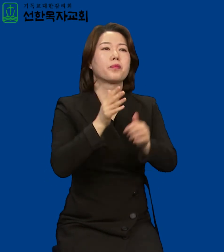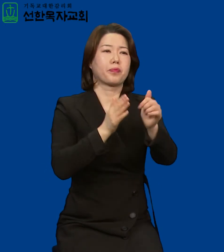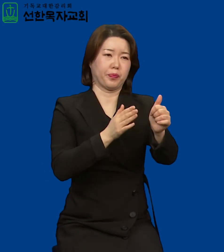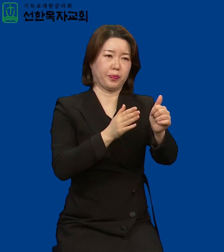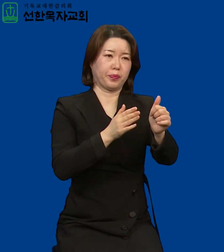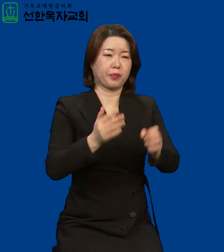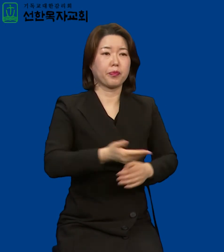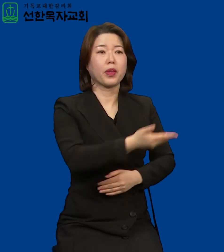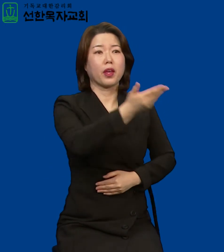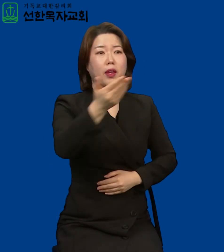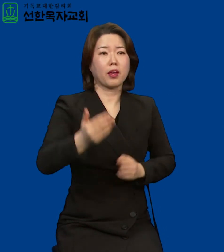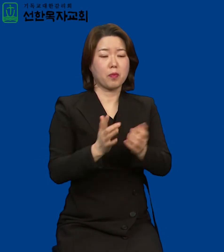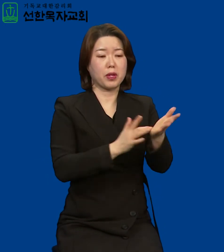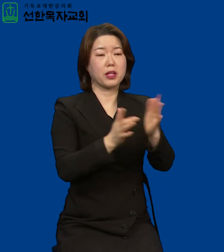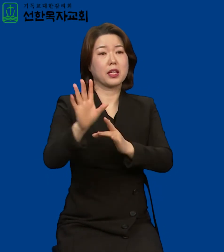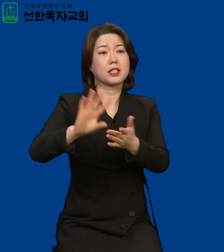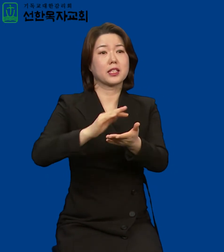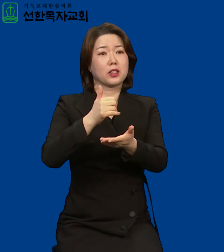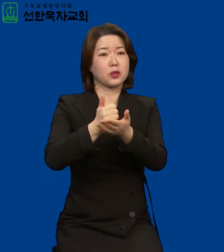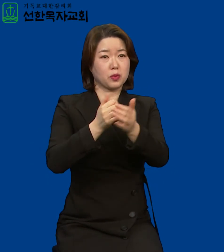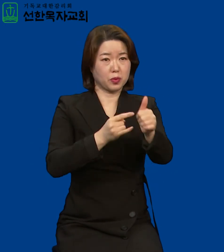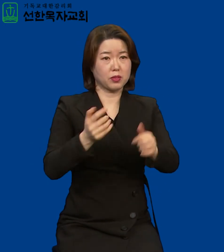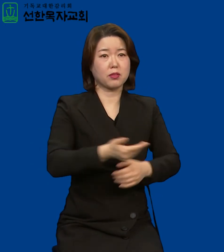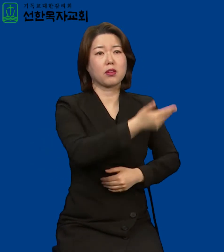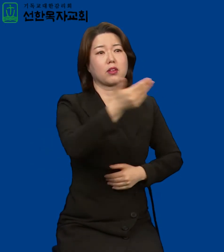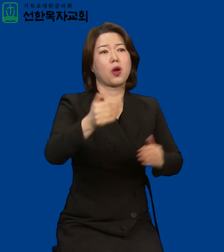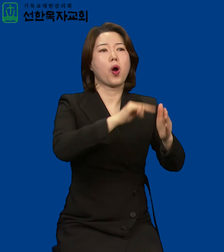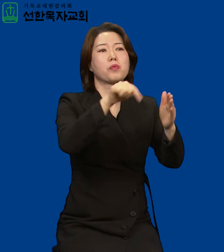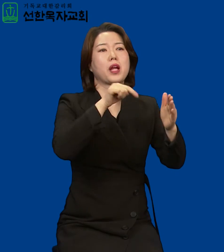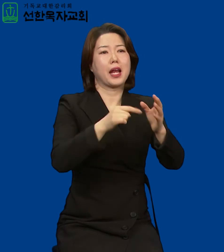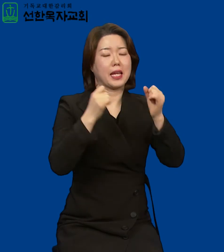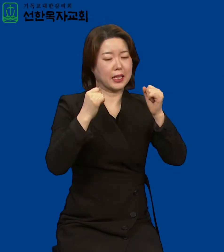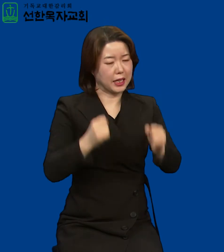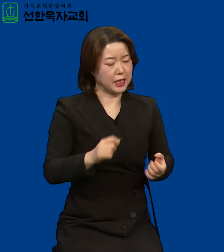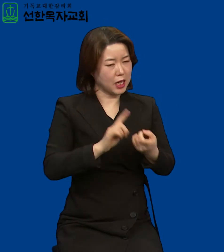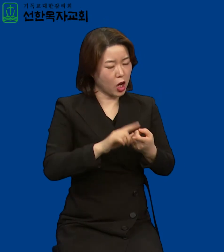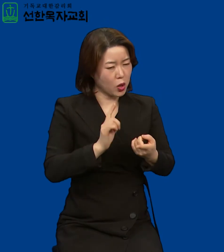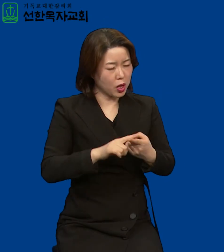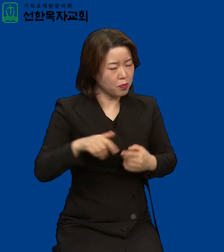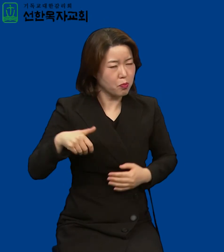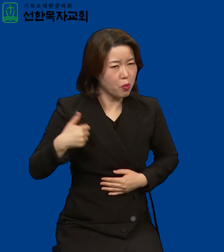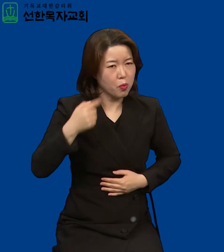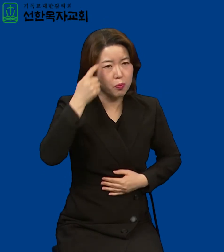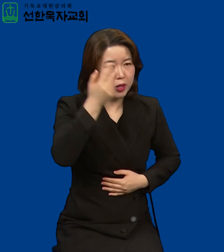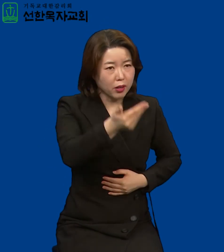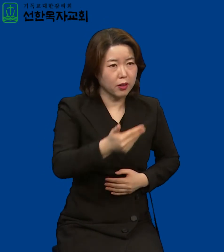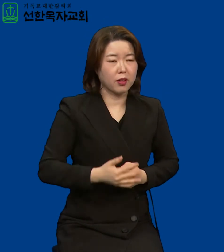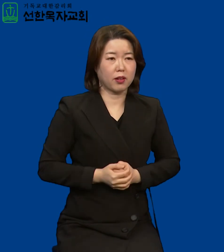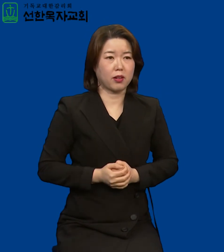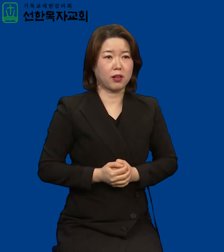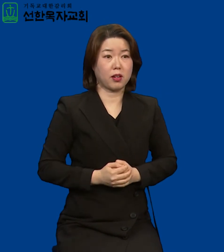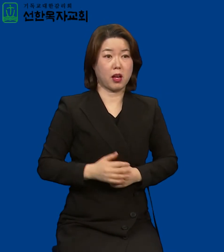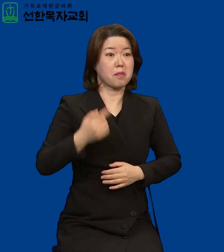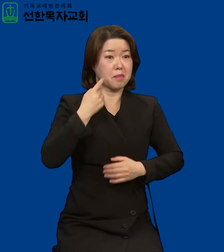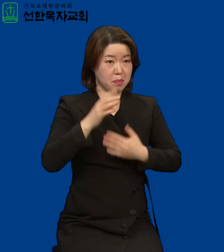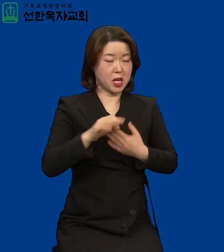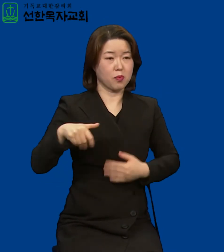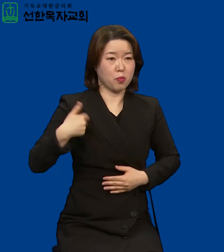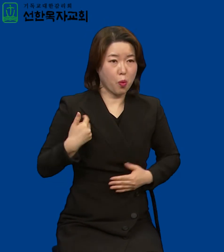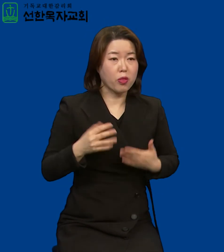여러분은 예수 그리스도께서 여러분 안에 계시다는 것을 알지 못합니까?